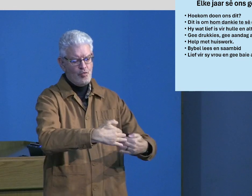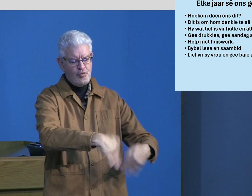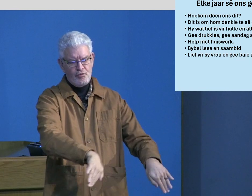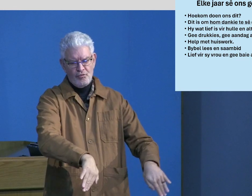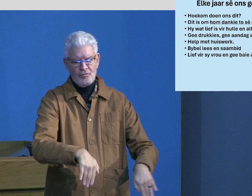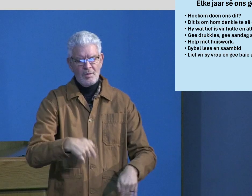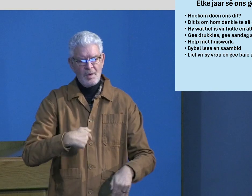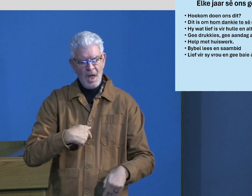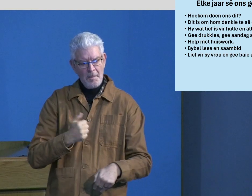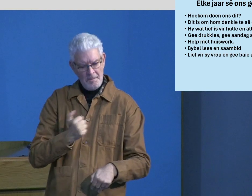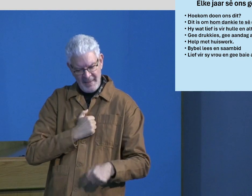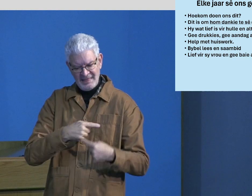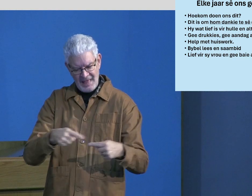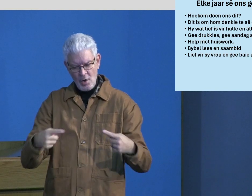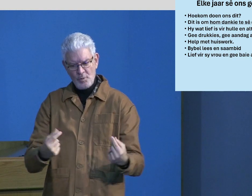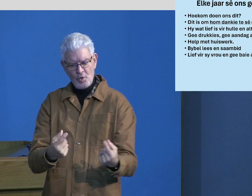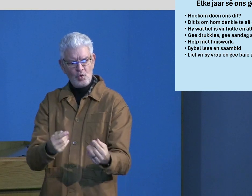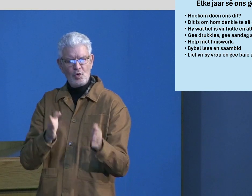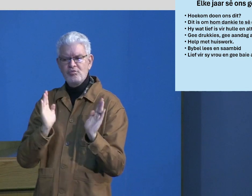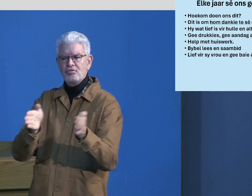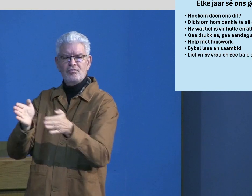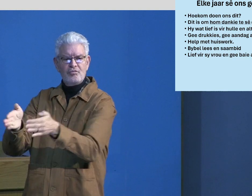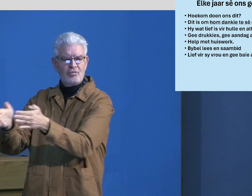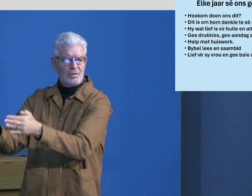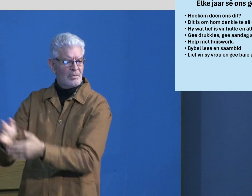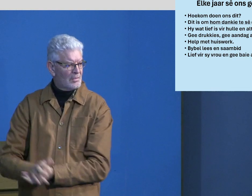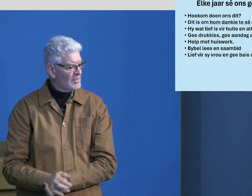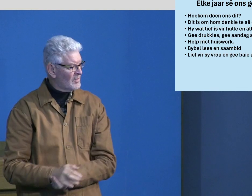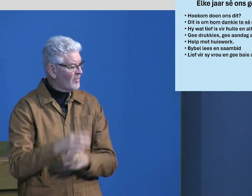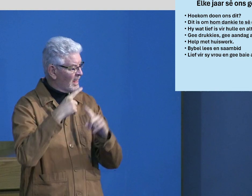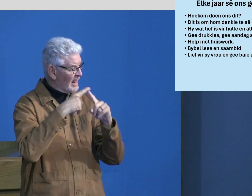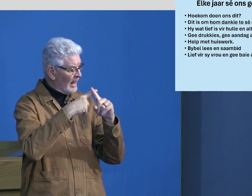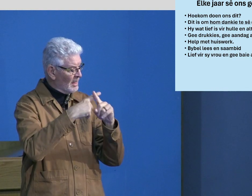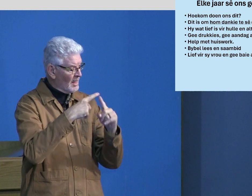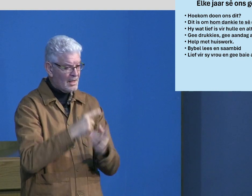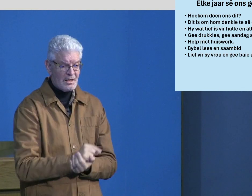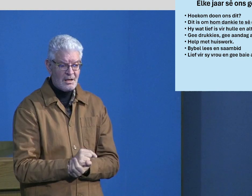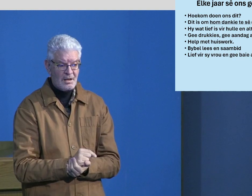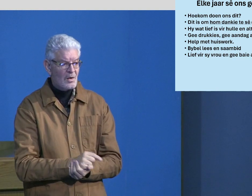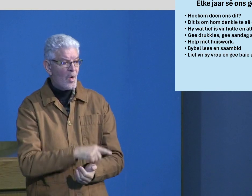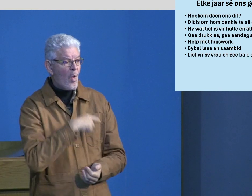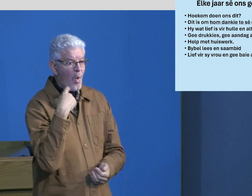is die vrou se werk. Hierdie is ek het my eie dingetjies om te doen. Dis verkeerd hoor.